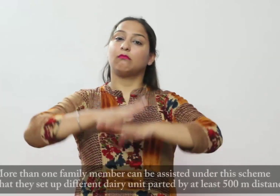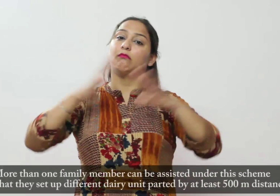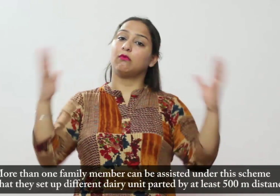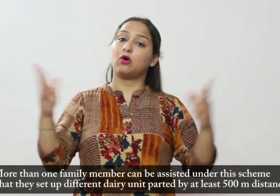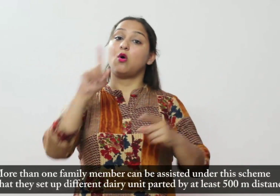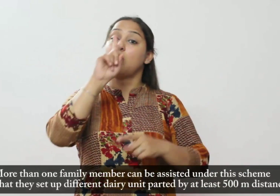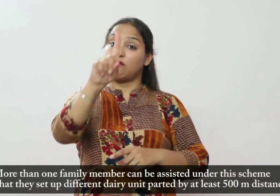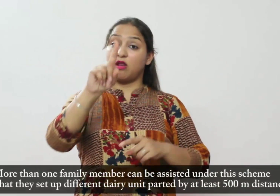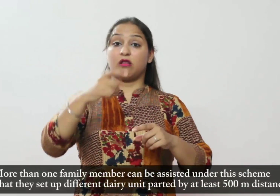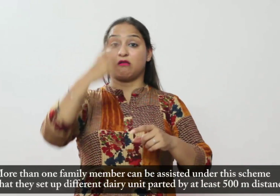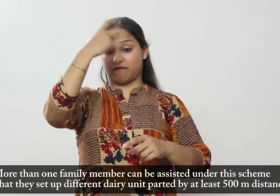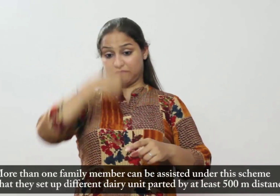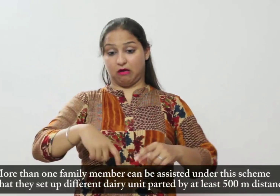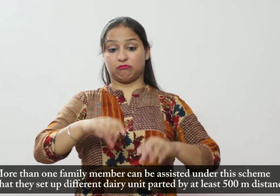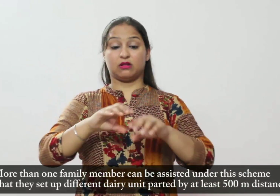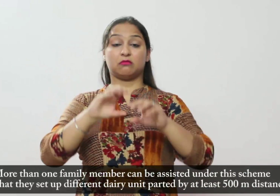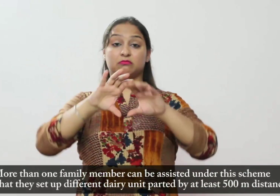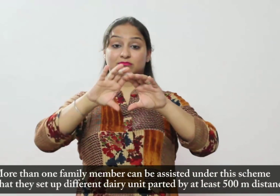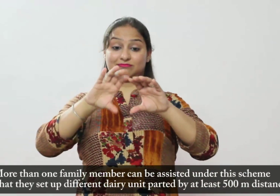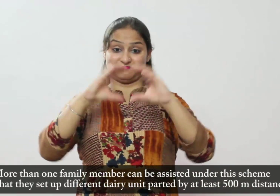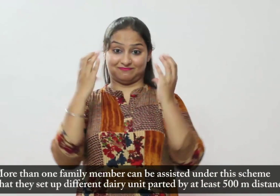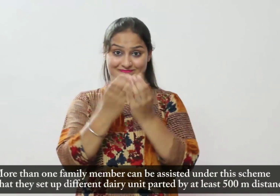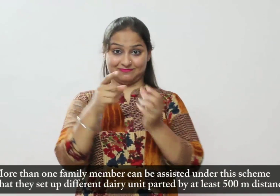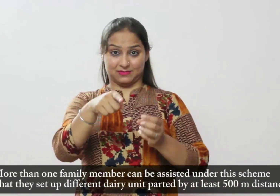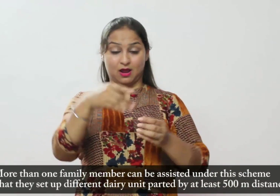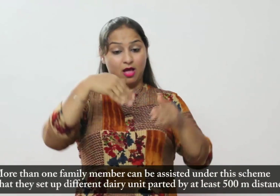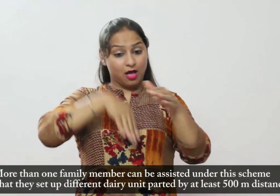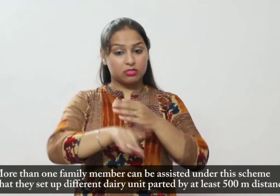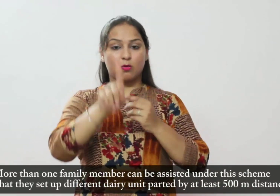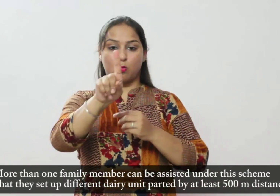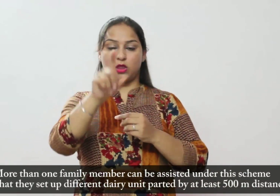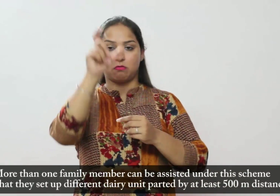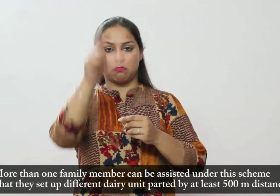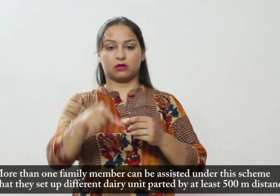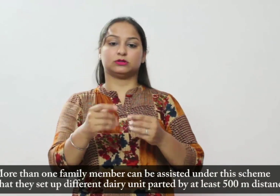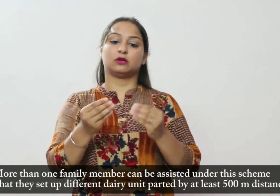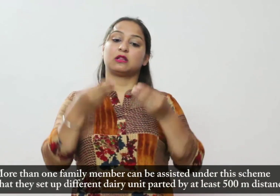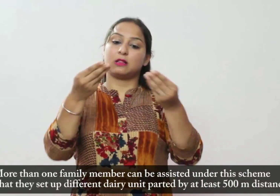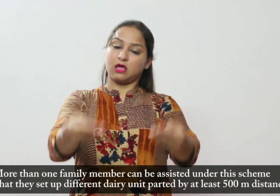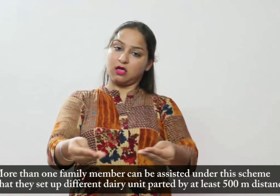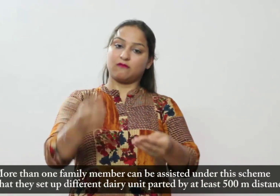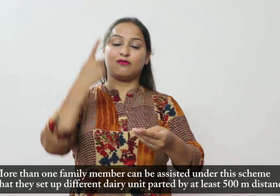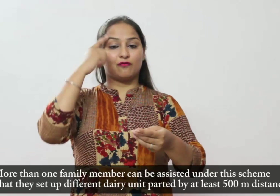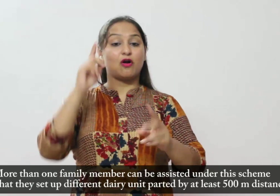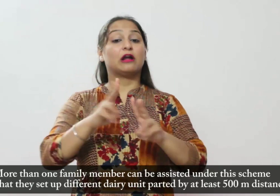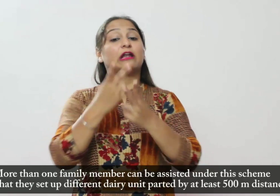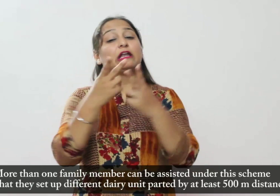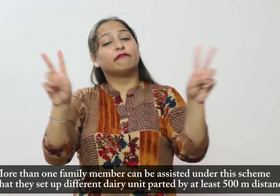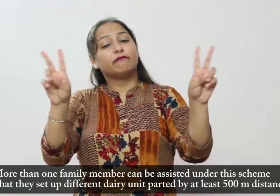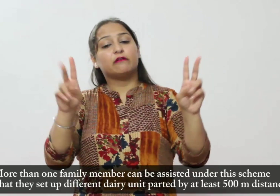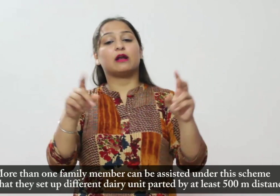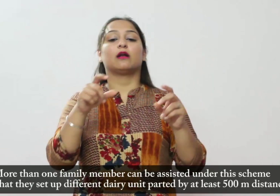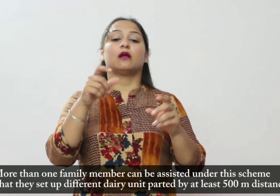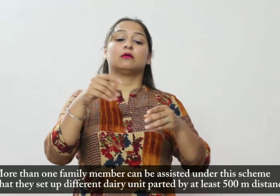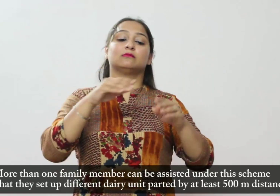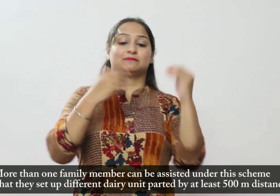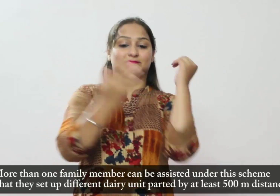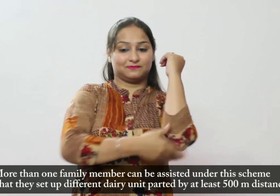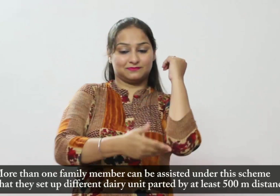इस योजना के तहत एक से अधिक परिवार के सदस्यों की सहायता की जा सकती है, बशर्ते कि वे कम से